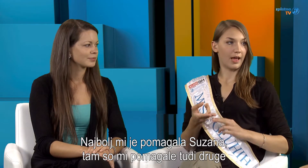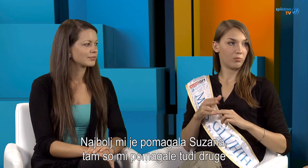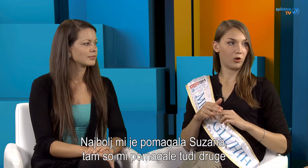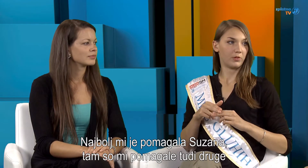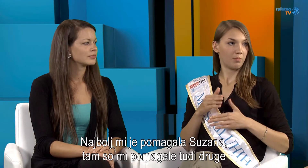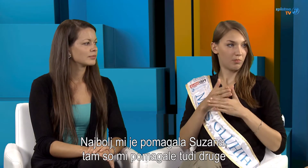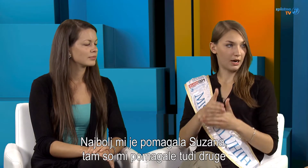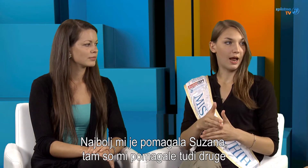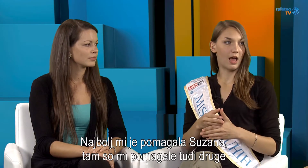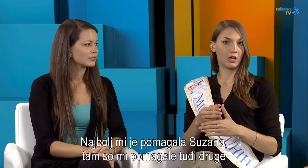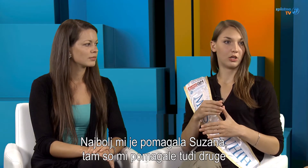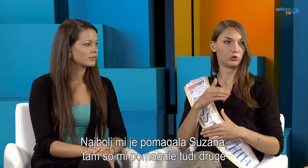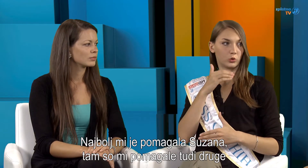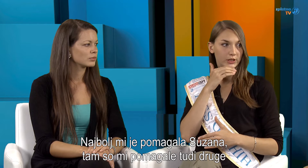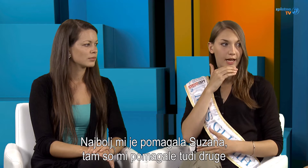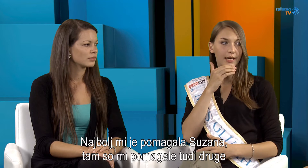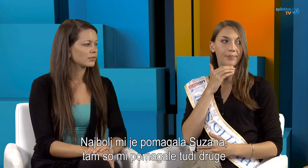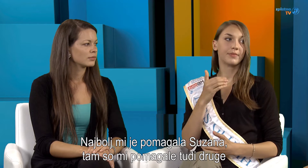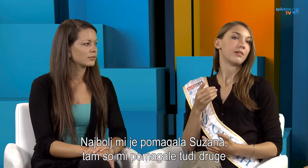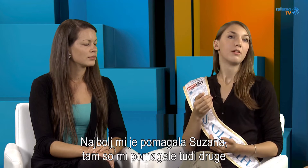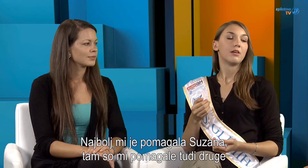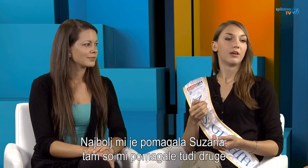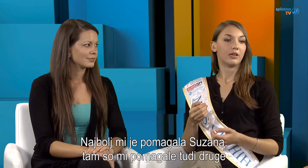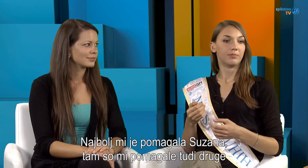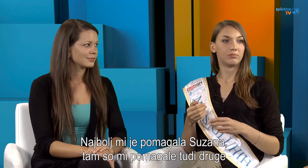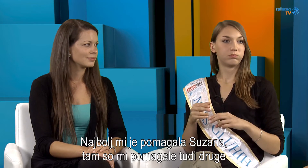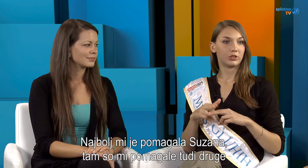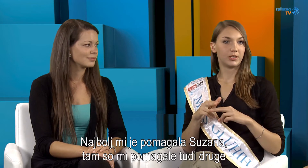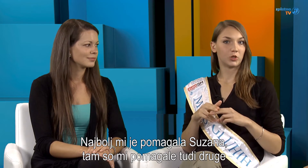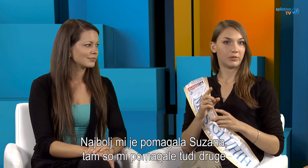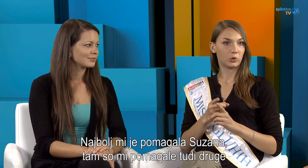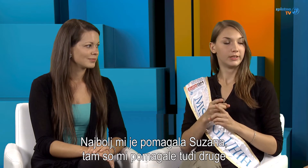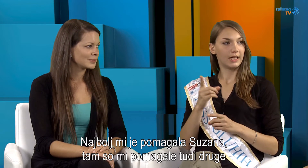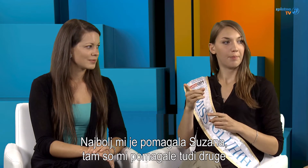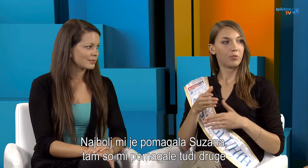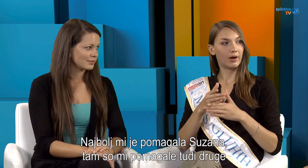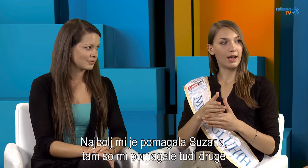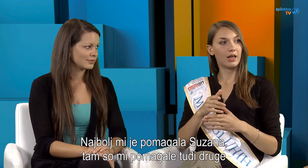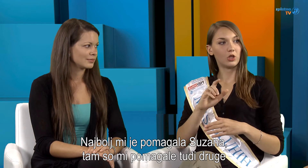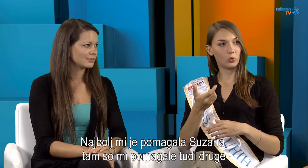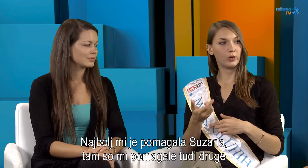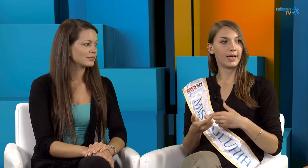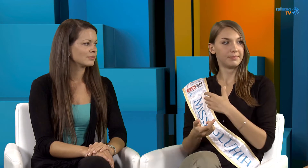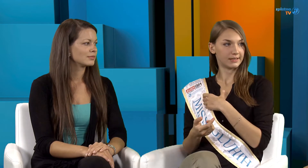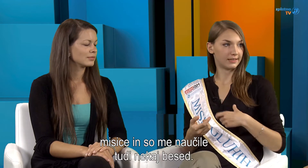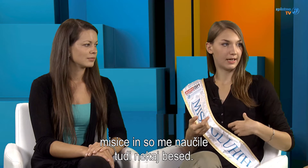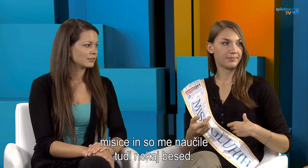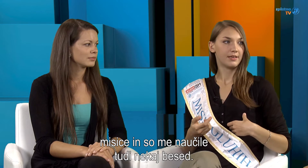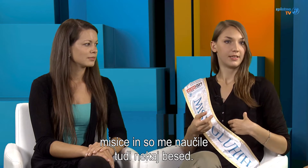Najbolj mi je pomagala Suzana, potem so me tudi tam pomagale druge misice in